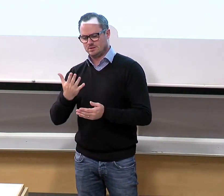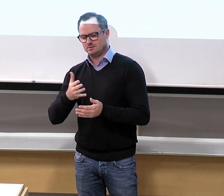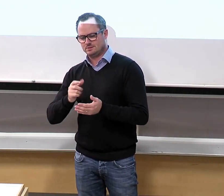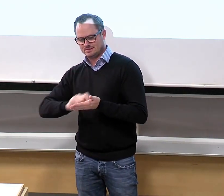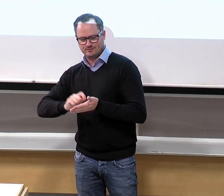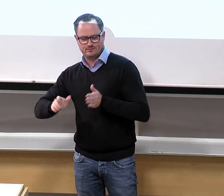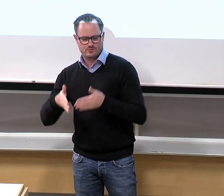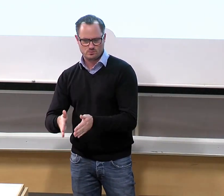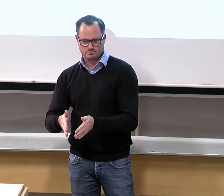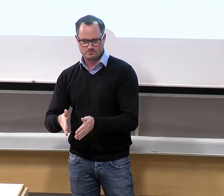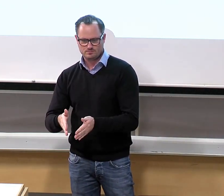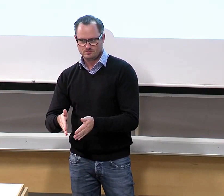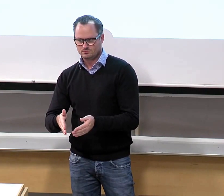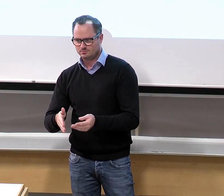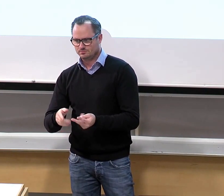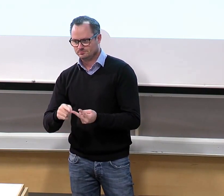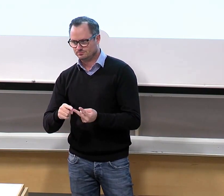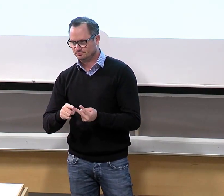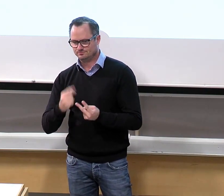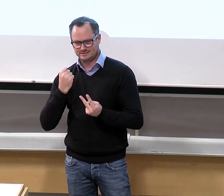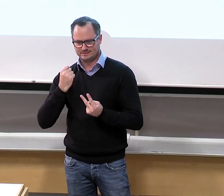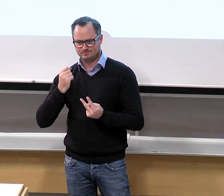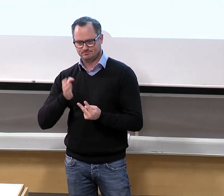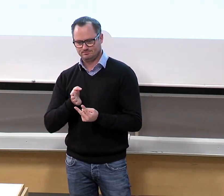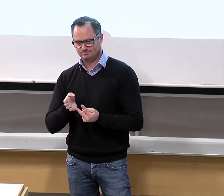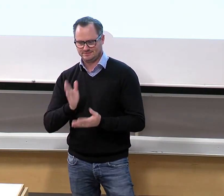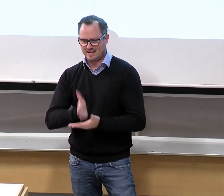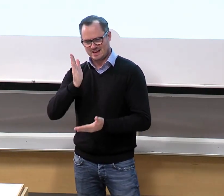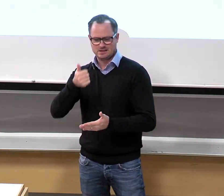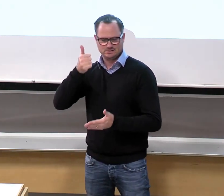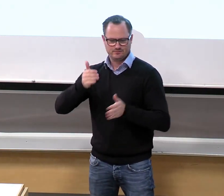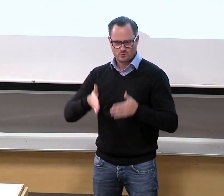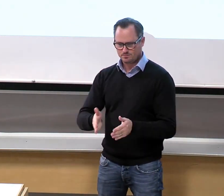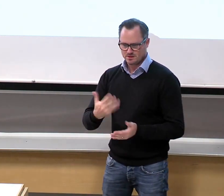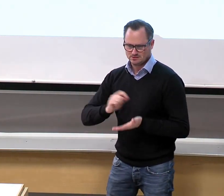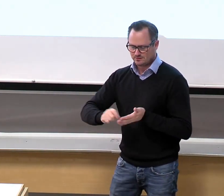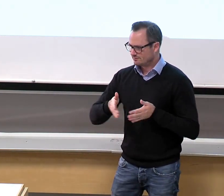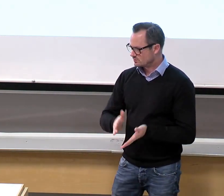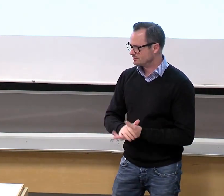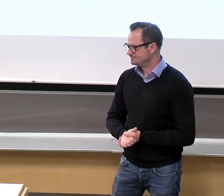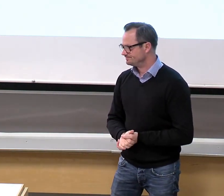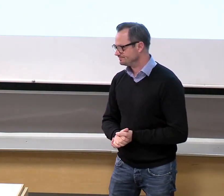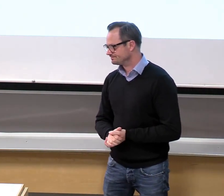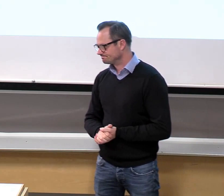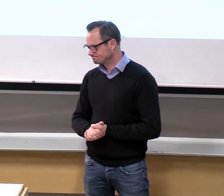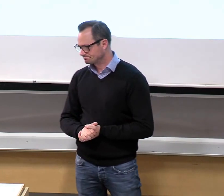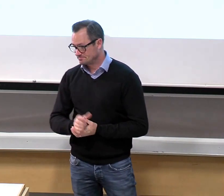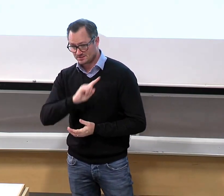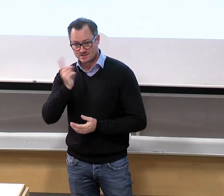Och svenska får man genom den skrivna formen. För det är den säkraste formen att tillgodogöra sig svenska.